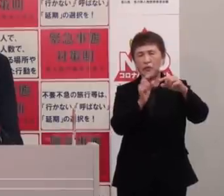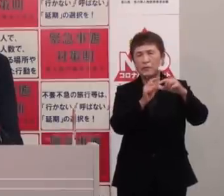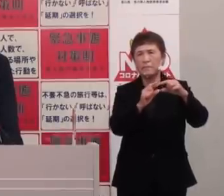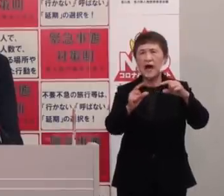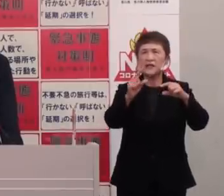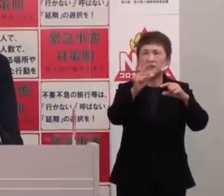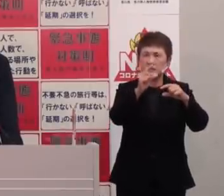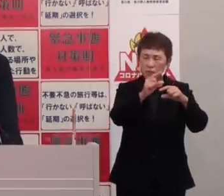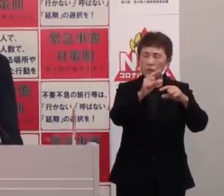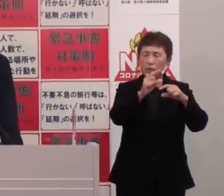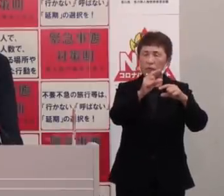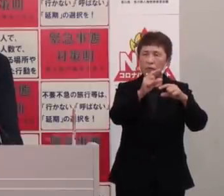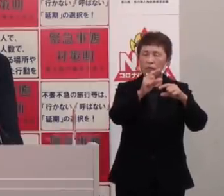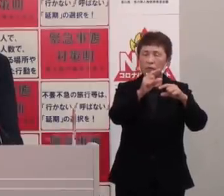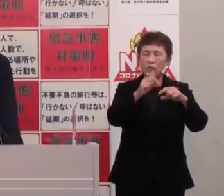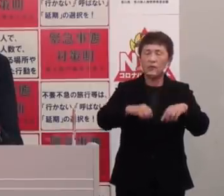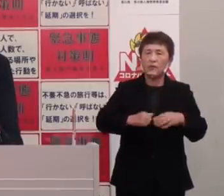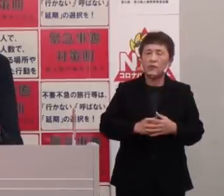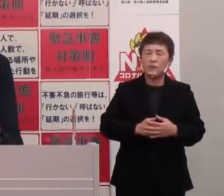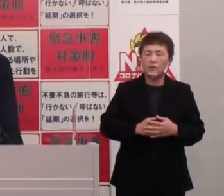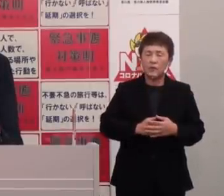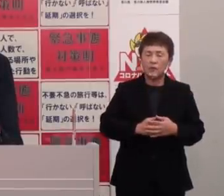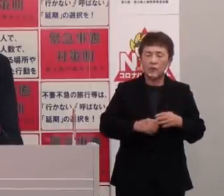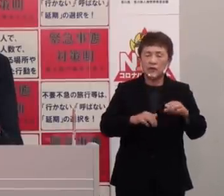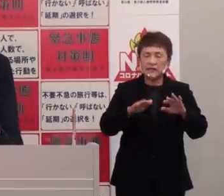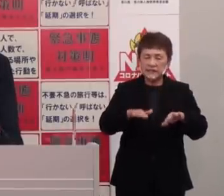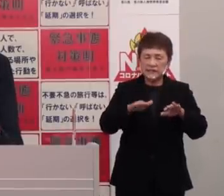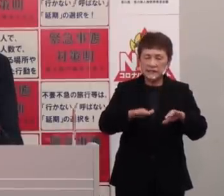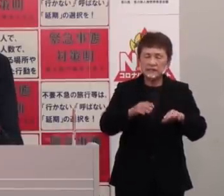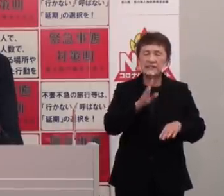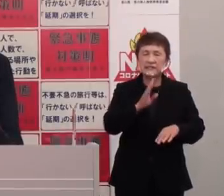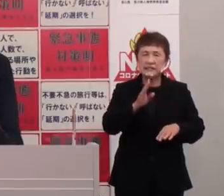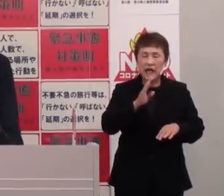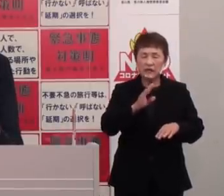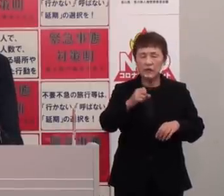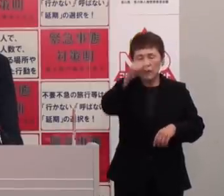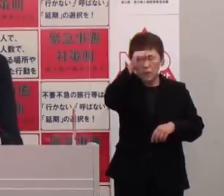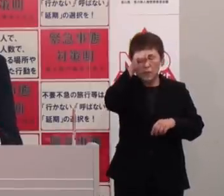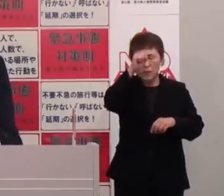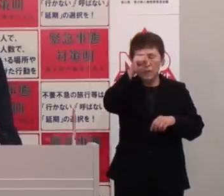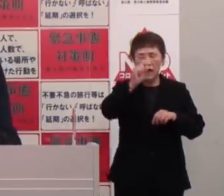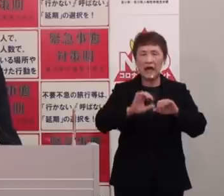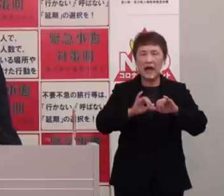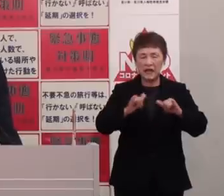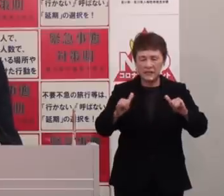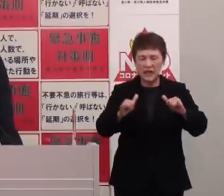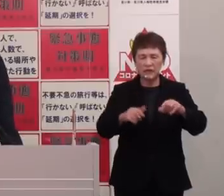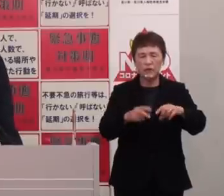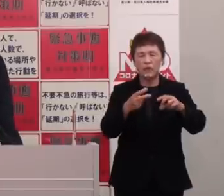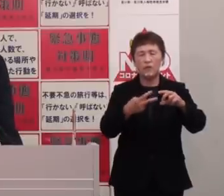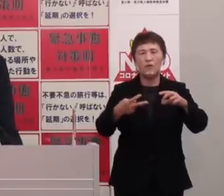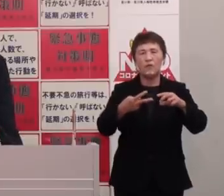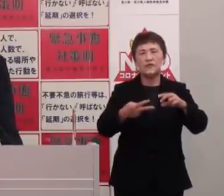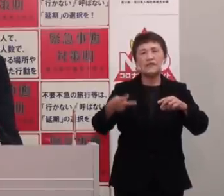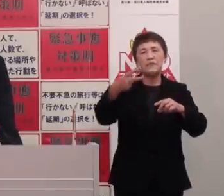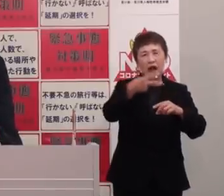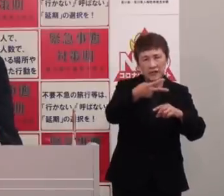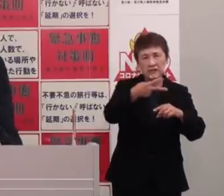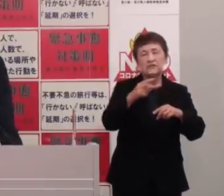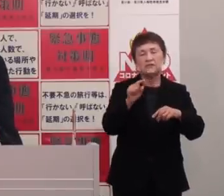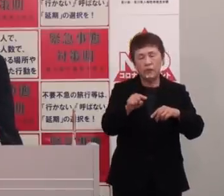生じた患者さんの倍、1日あたり最大のさらに倍、その2倍という前提